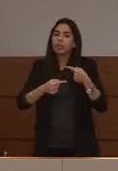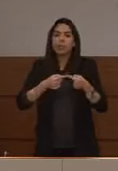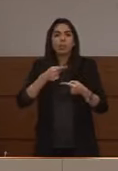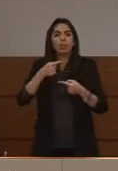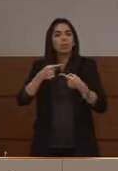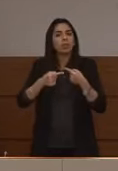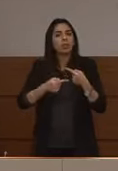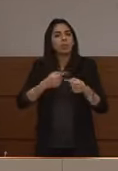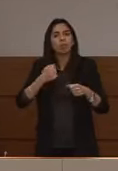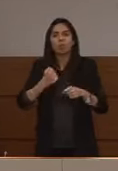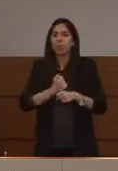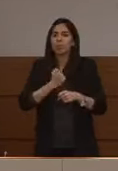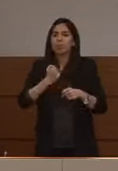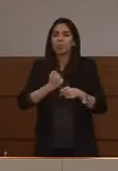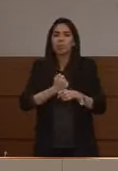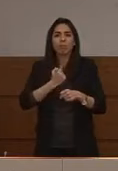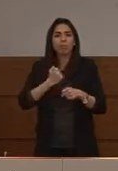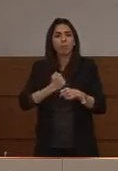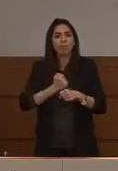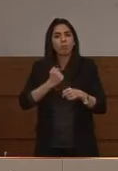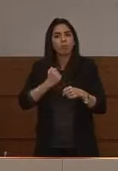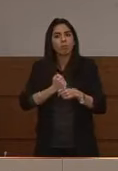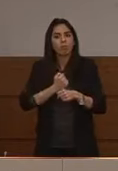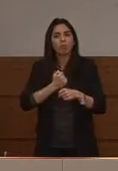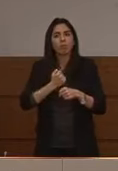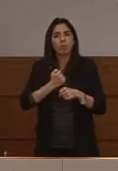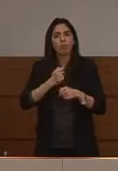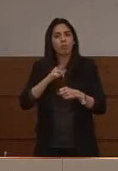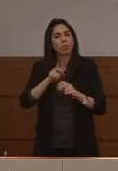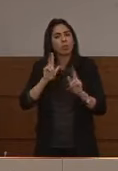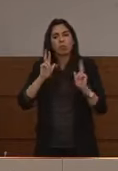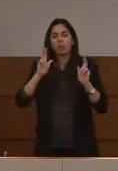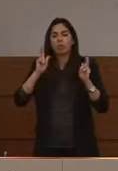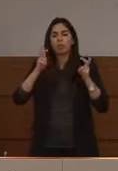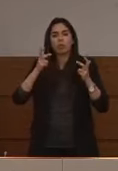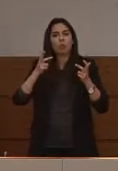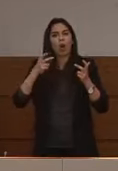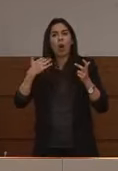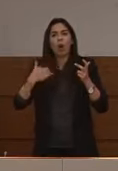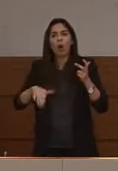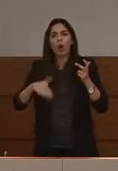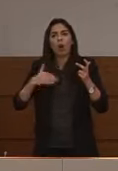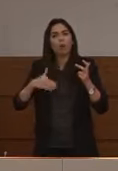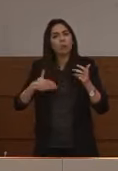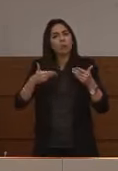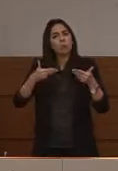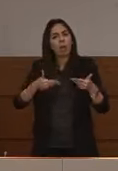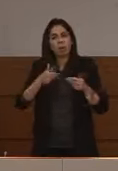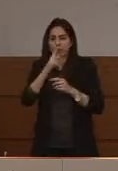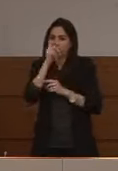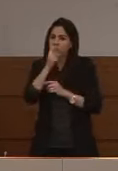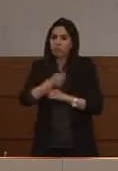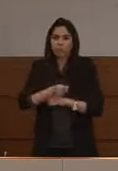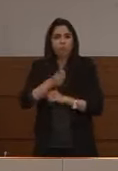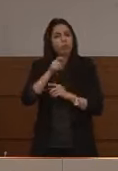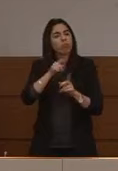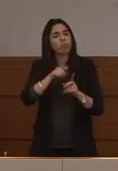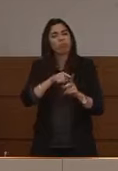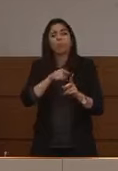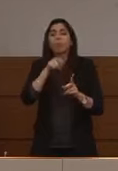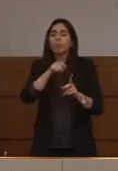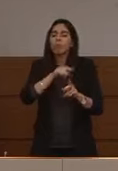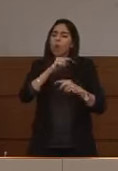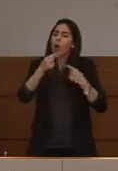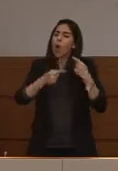solerte con uno sforzo assolutamente encomiabile a valutare tutte